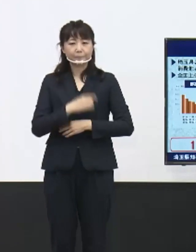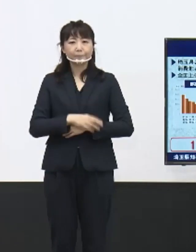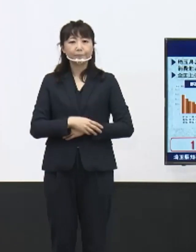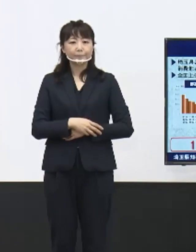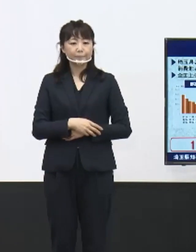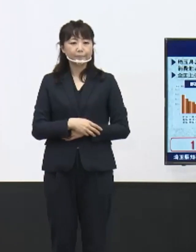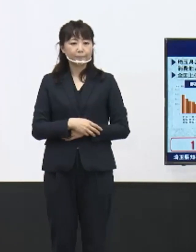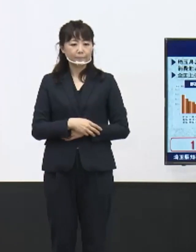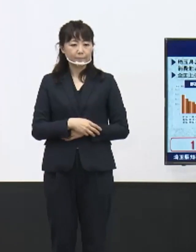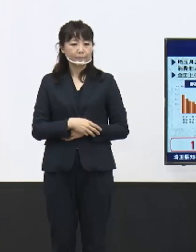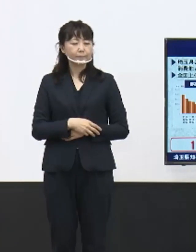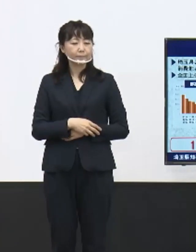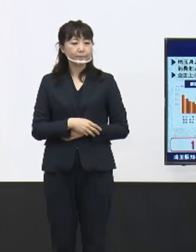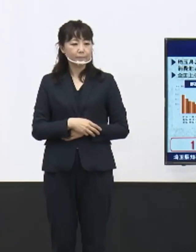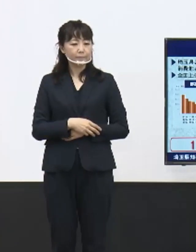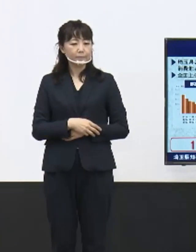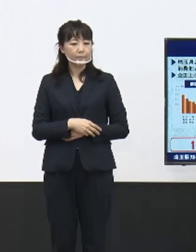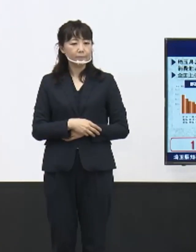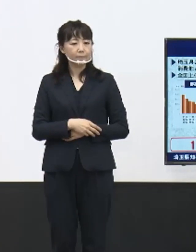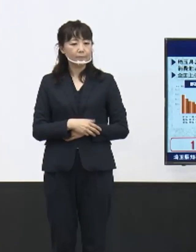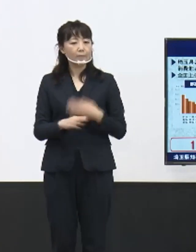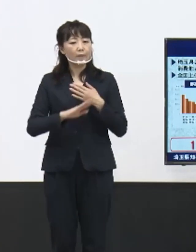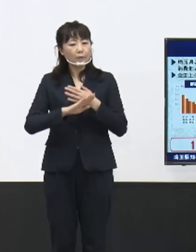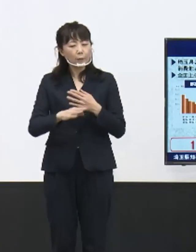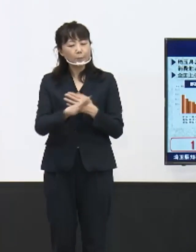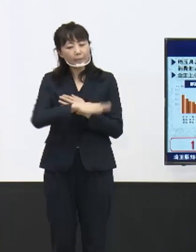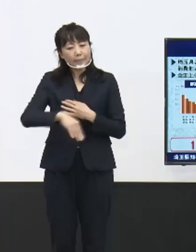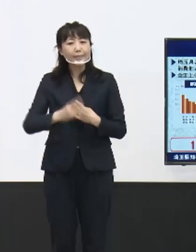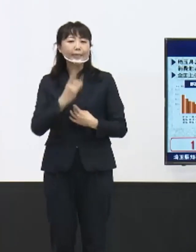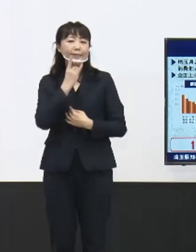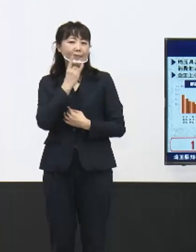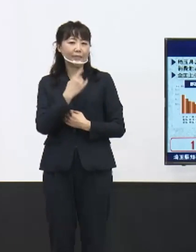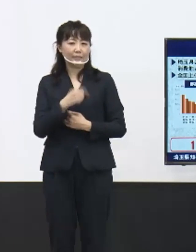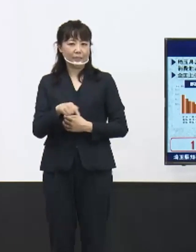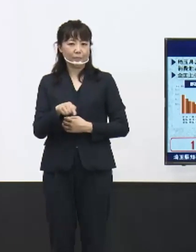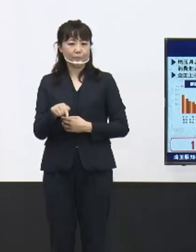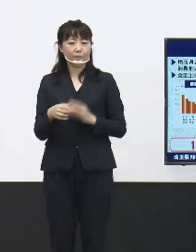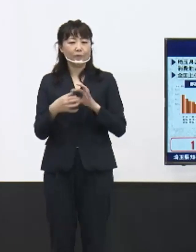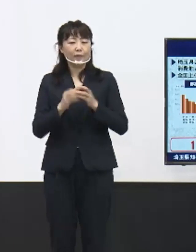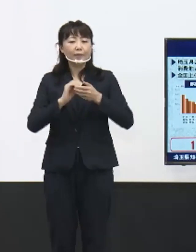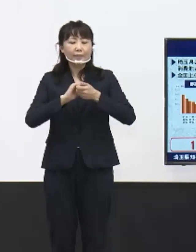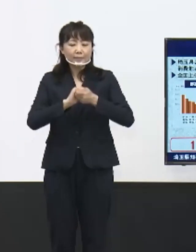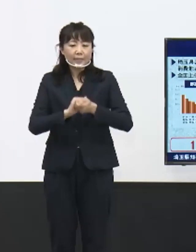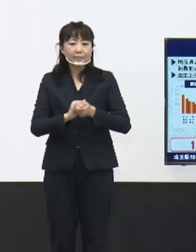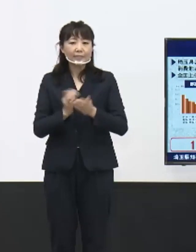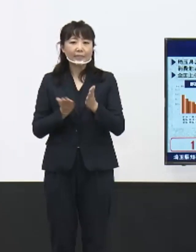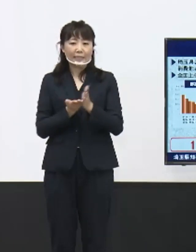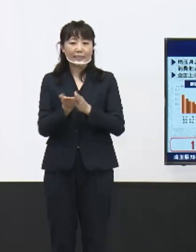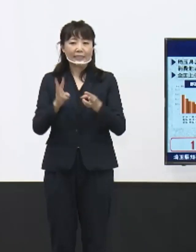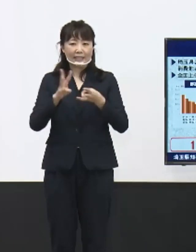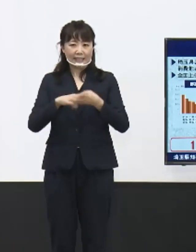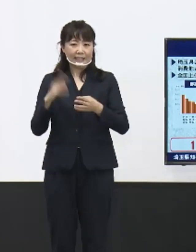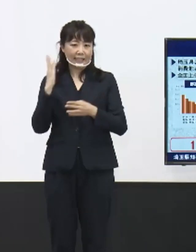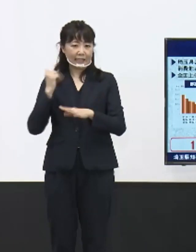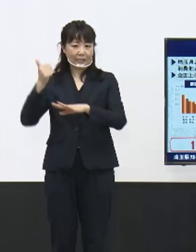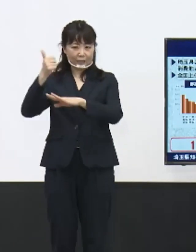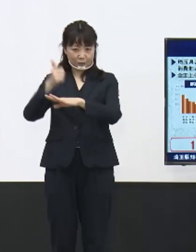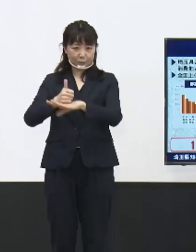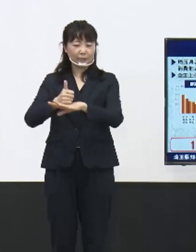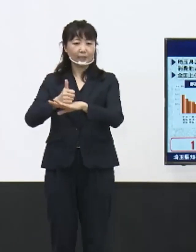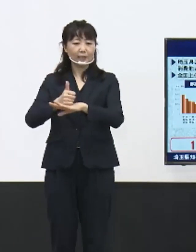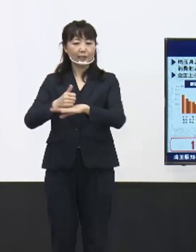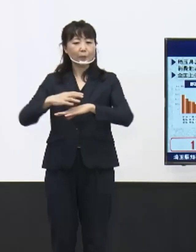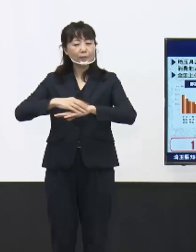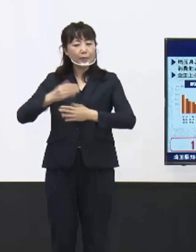いますの、期待という声も随分私どもも聞いておりますので、ぜひ、岸田総理はですね、所信表明演説で国民の